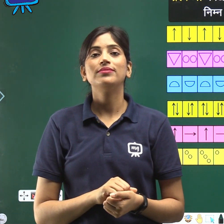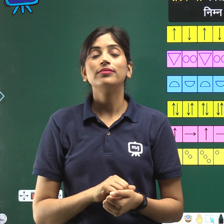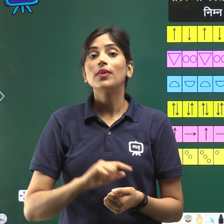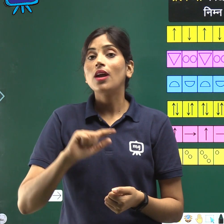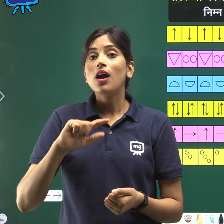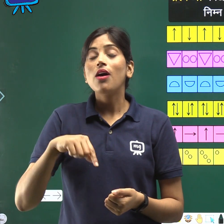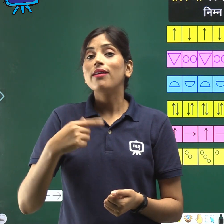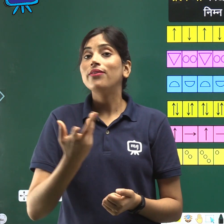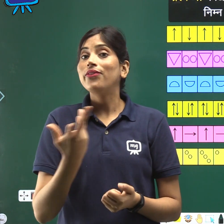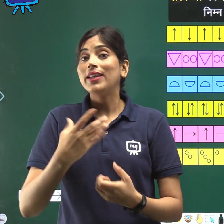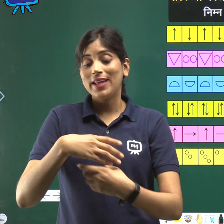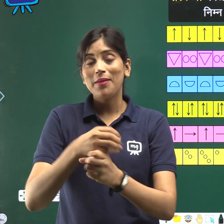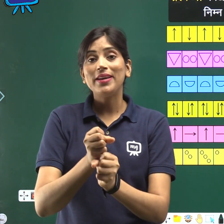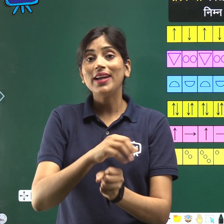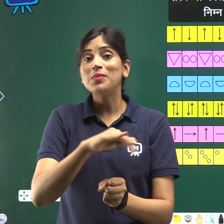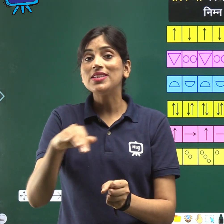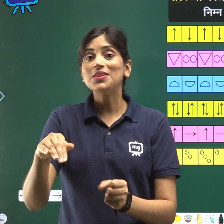फिर क्या बनेगा बच्चों?